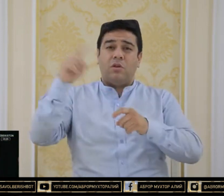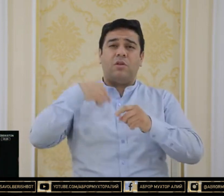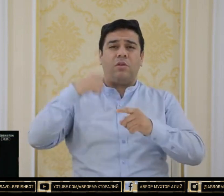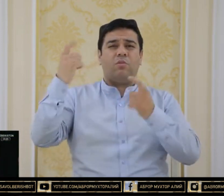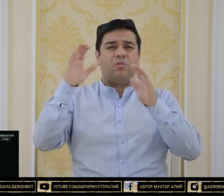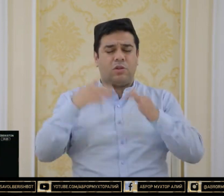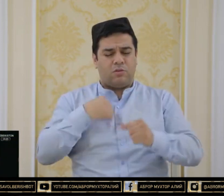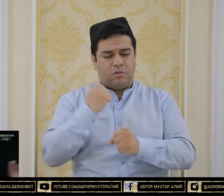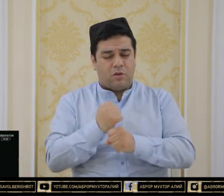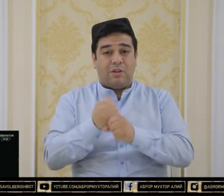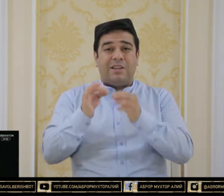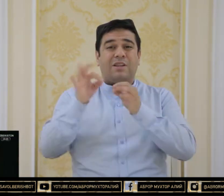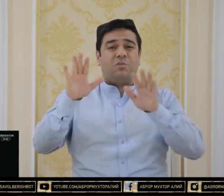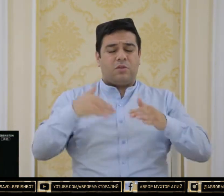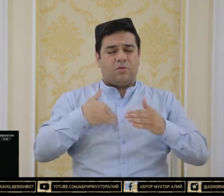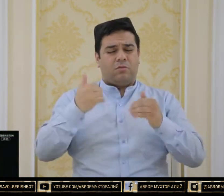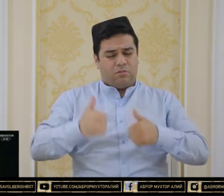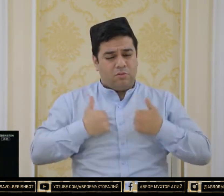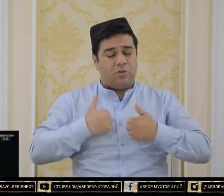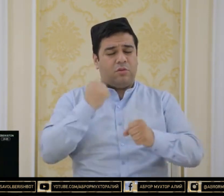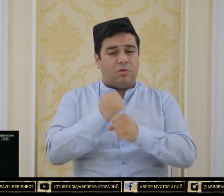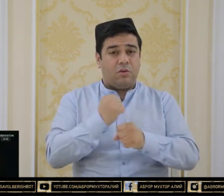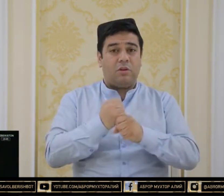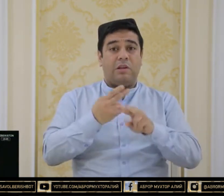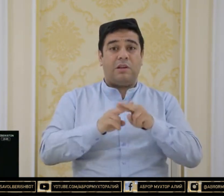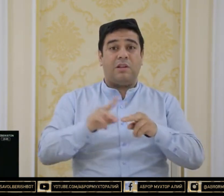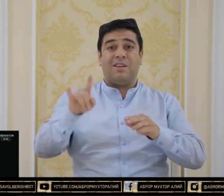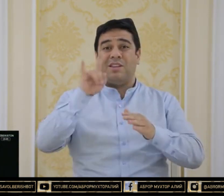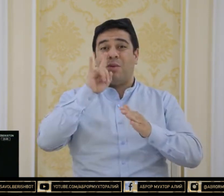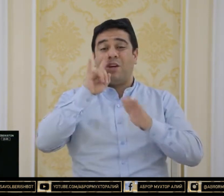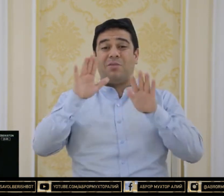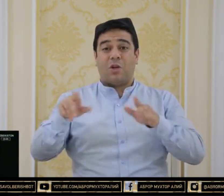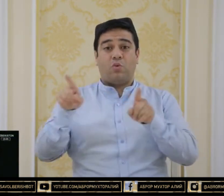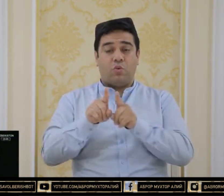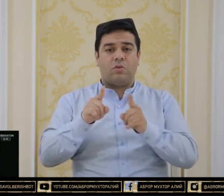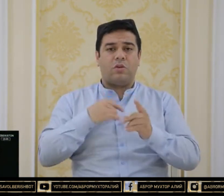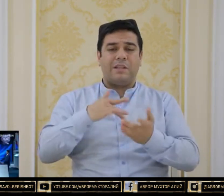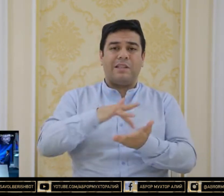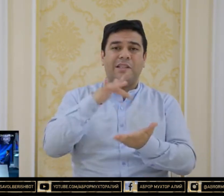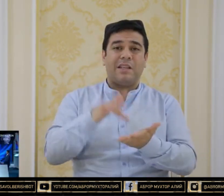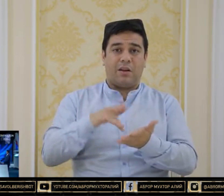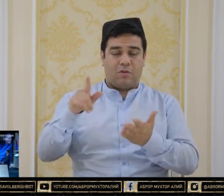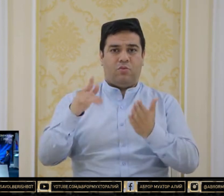qilib bu Toshkentga uy olib bergansiz. Samarqandni o'ziga ham sentriga juda